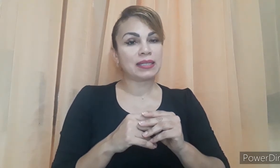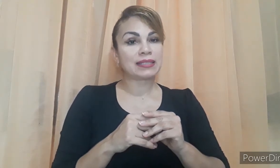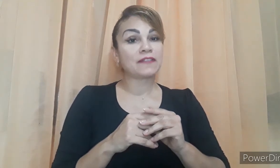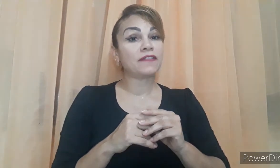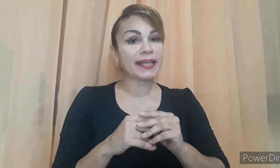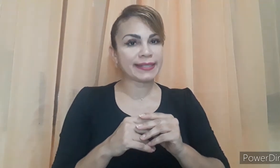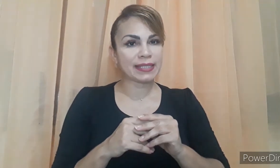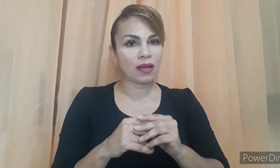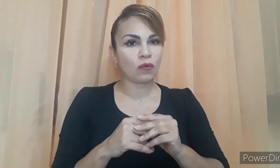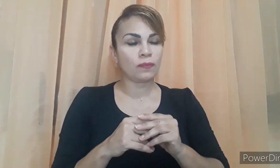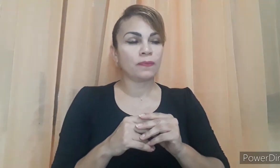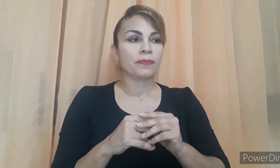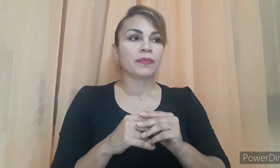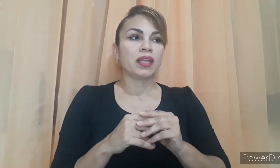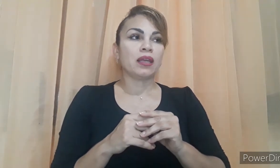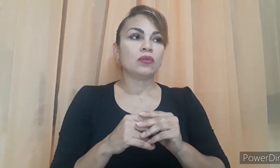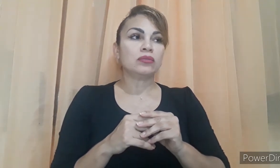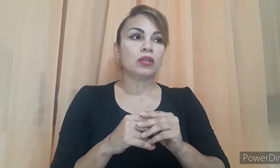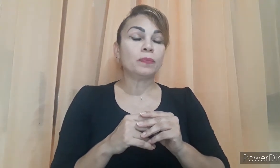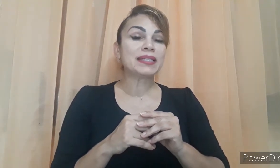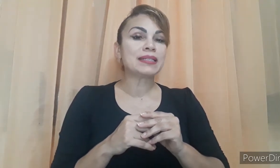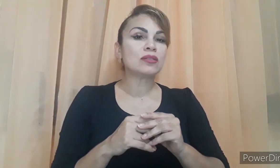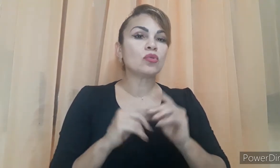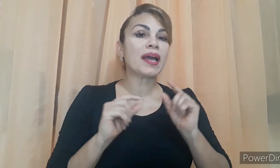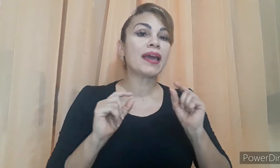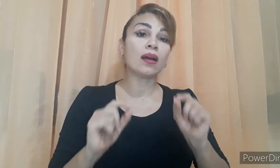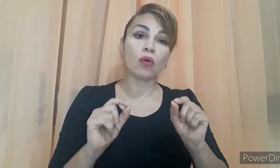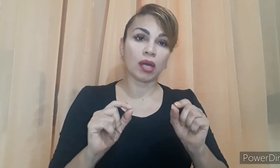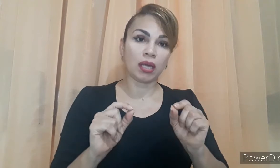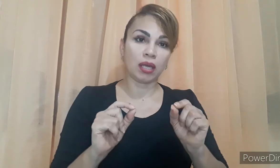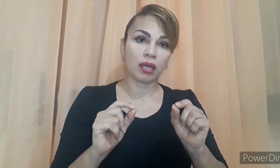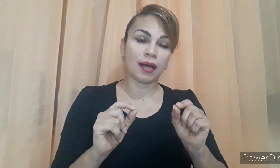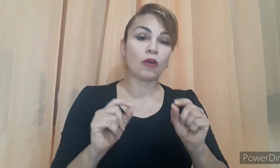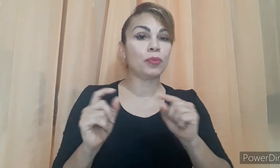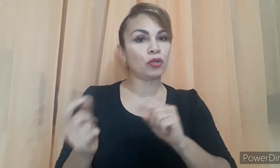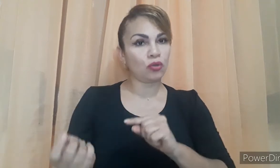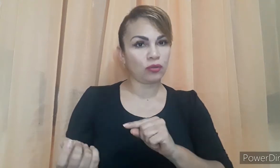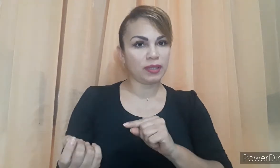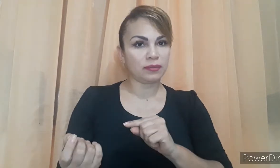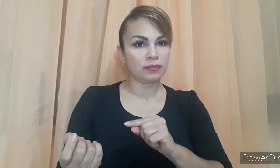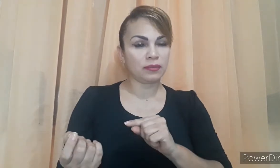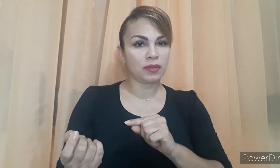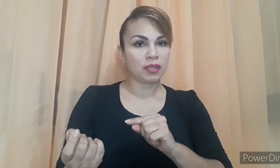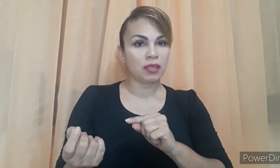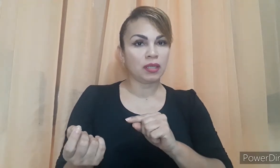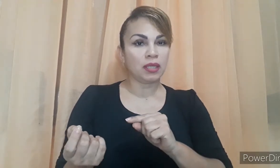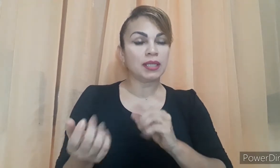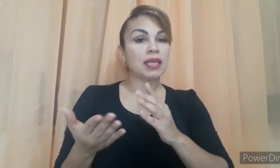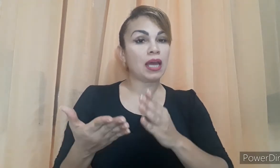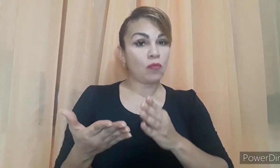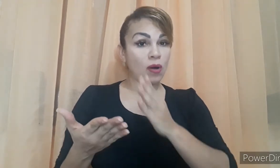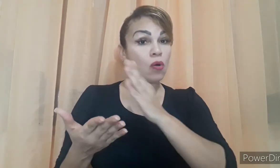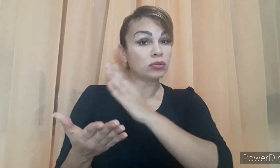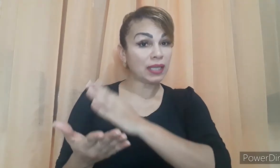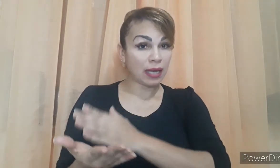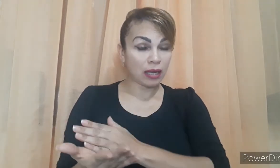dessa flexão, eu preciso recorrer ao pronome, que é uma outra